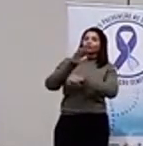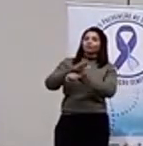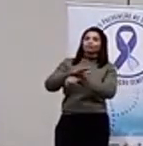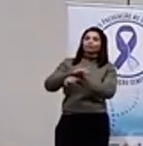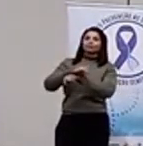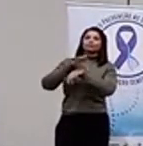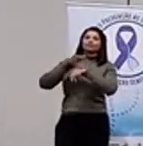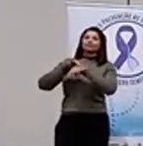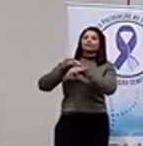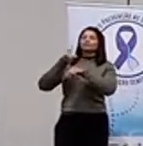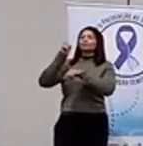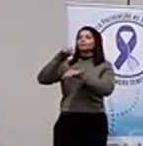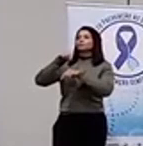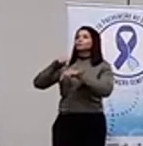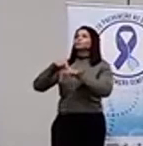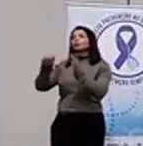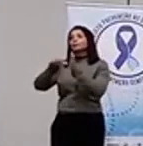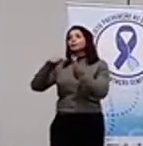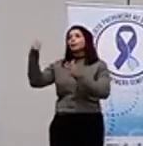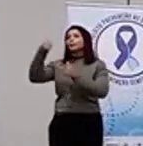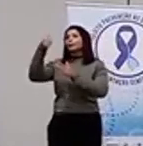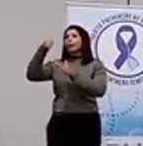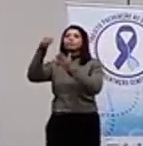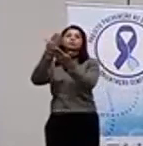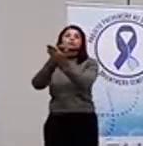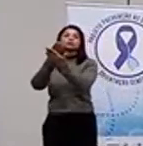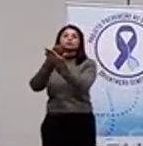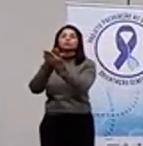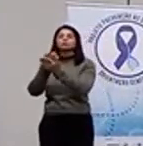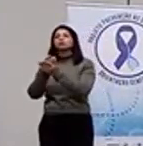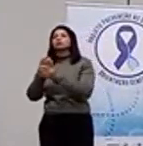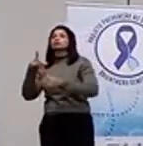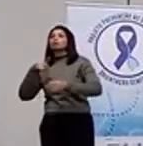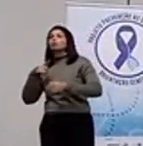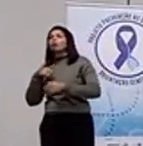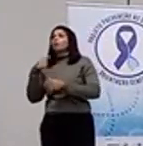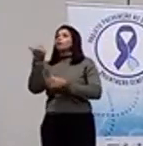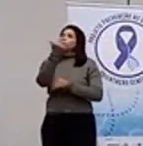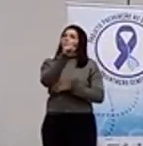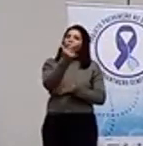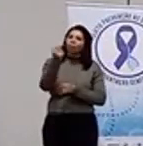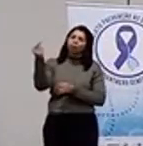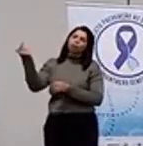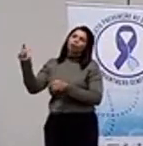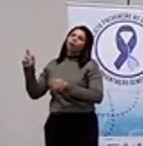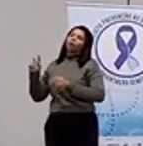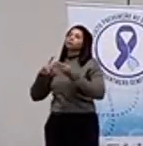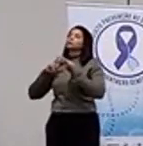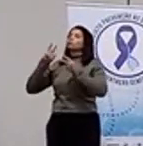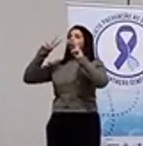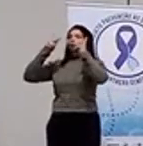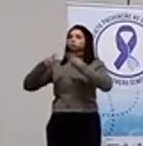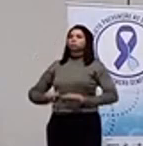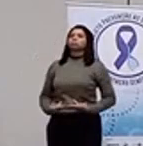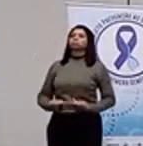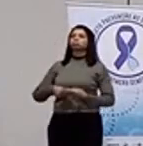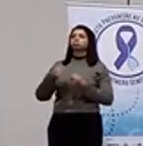primeira fase é a fase que você estuda se vai ter ou não efeitos colaterais, né? Basicamente